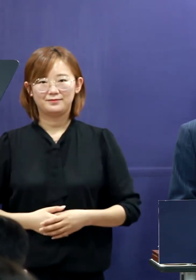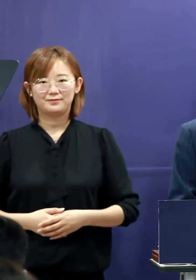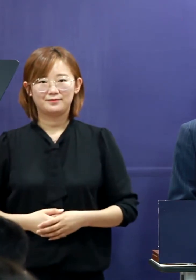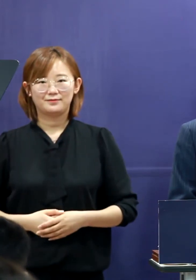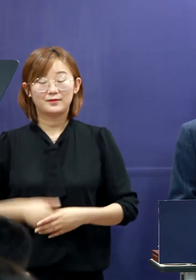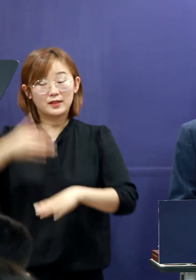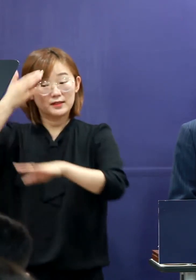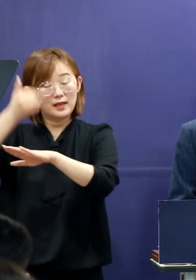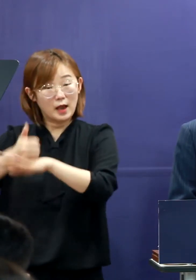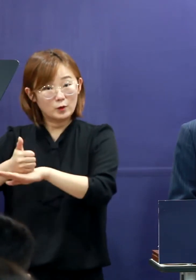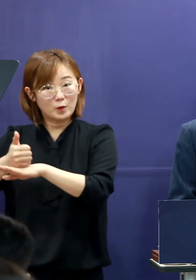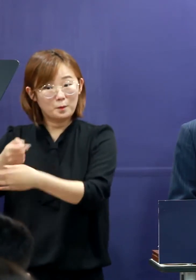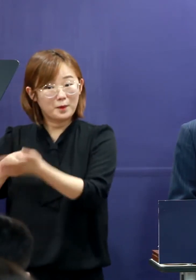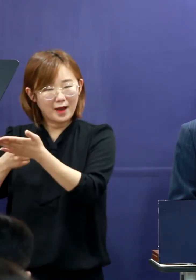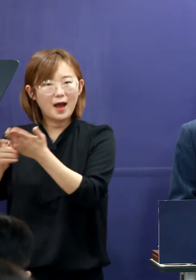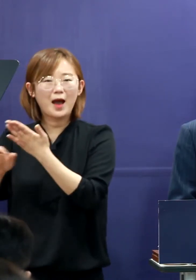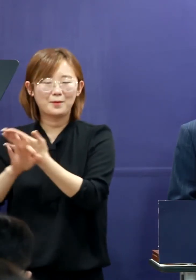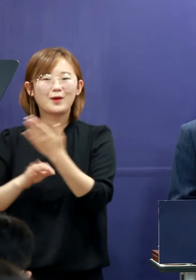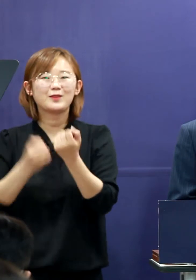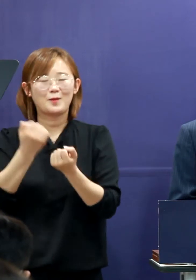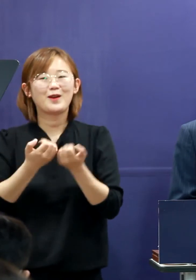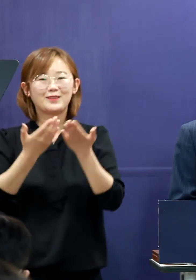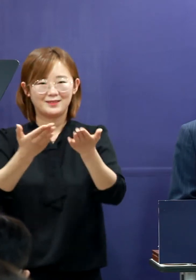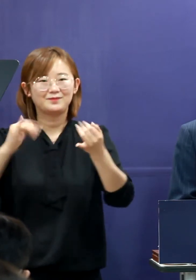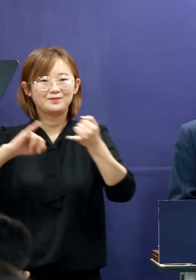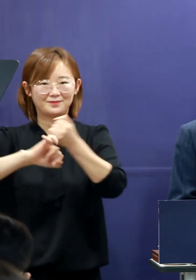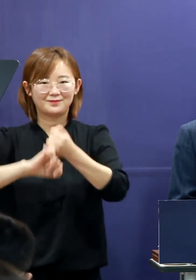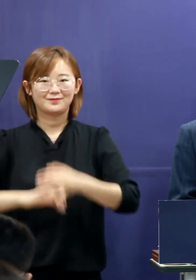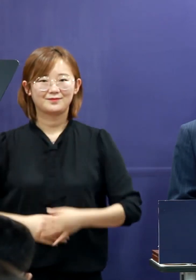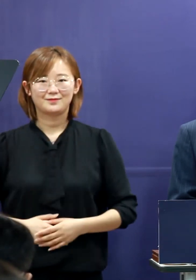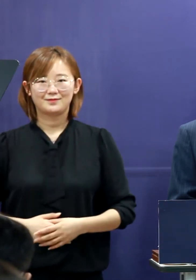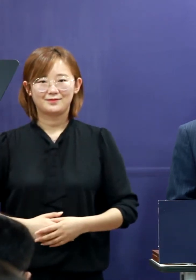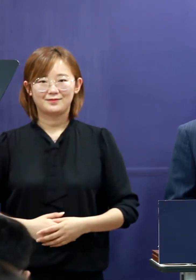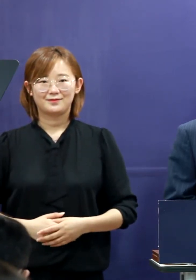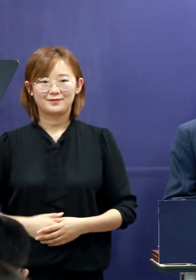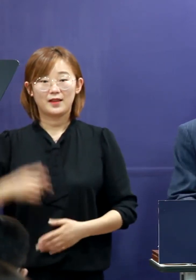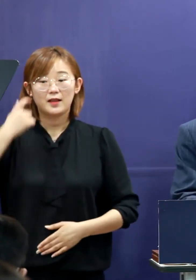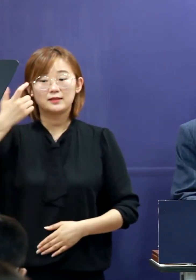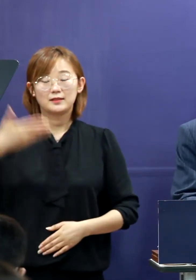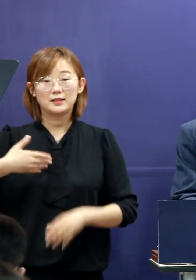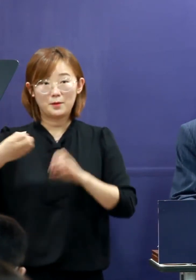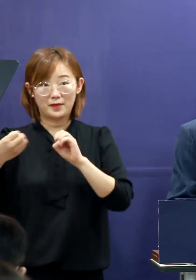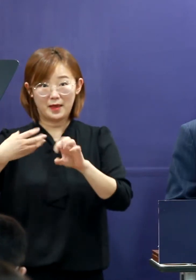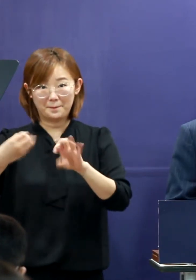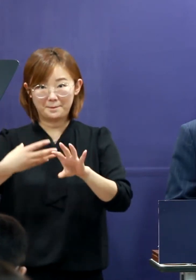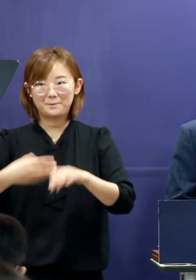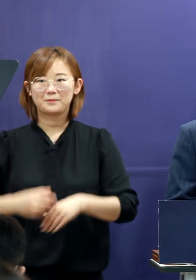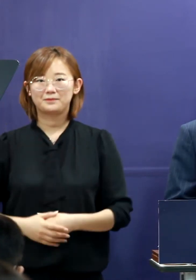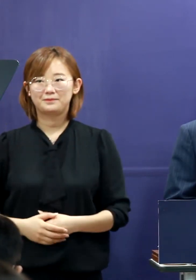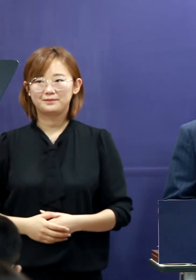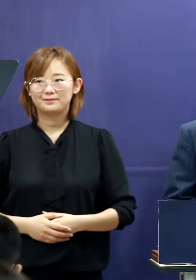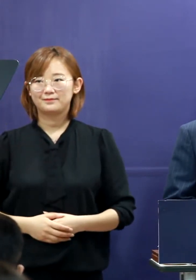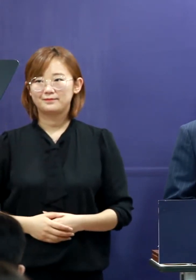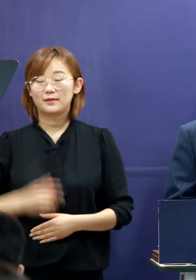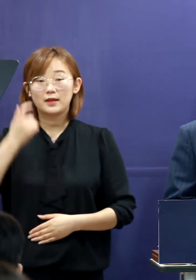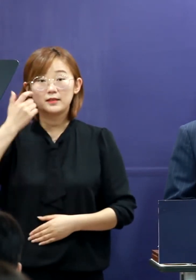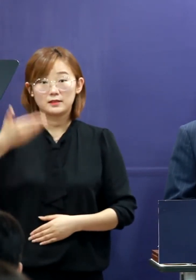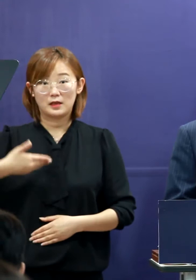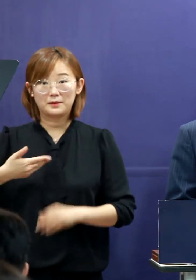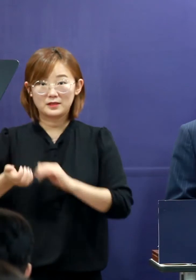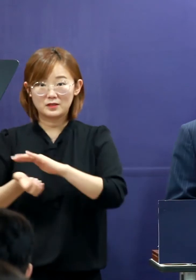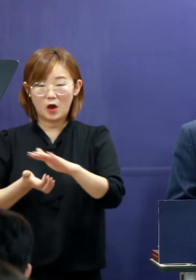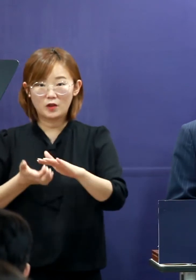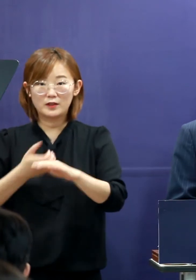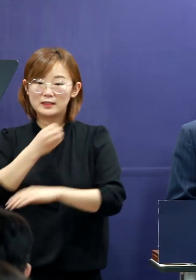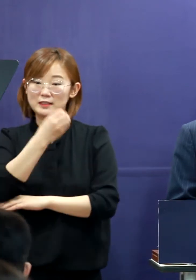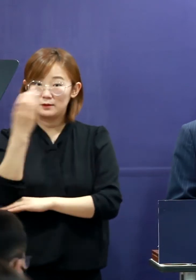자세히 보고 드리도록 하겠습니다. 네, 이어서 질의 답변 시간을 갖도록 하겠습니다. 질의하시기 전 상황과